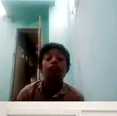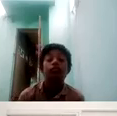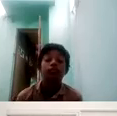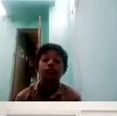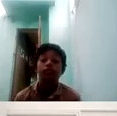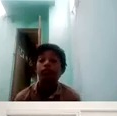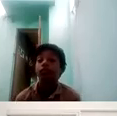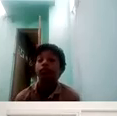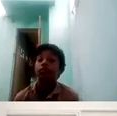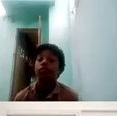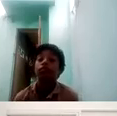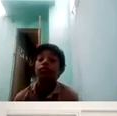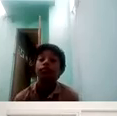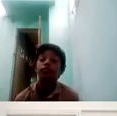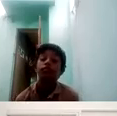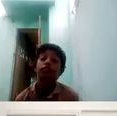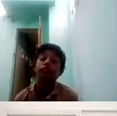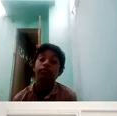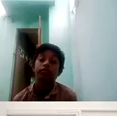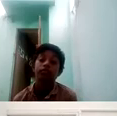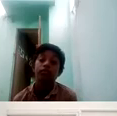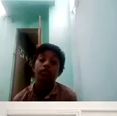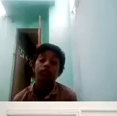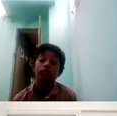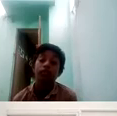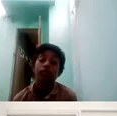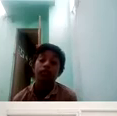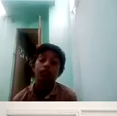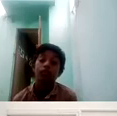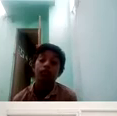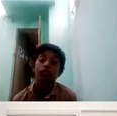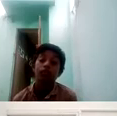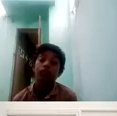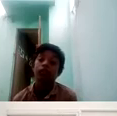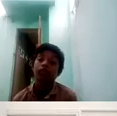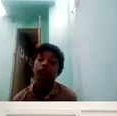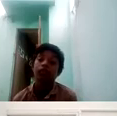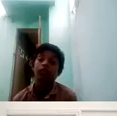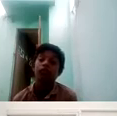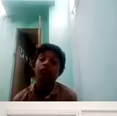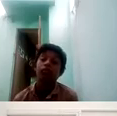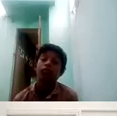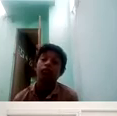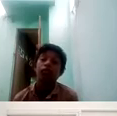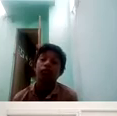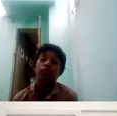వెళ్తూ వెళ్తూ మౌంటైన్స్ దగ్గర ఆగిపోతాయంట ఆ వాటర్ నుంచి ఒక కొత్త వైరస్ వస్తుందంట అది ఎర్త్